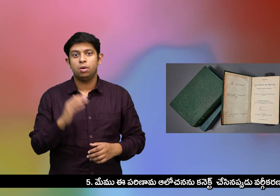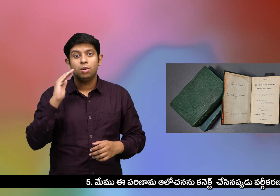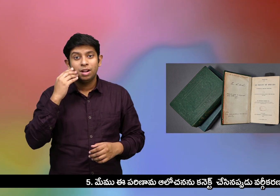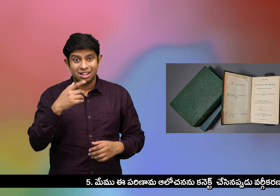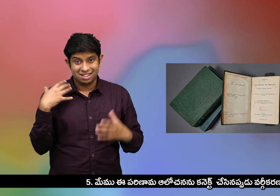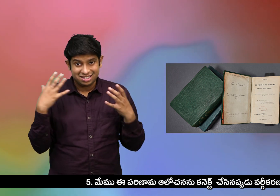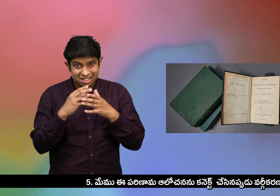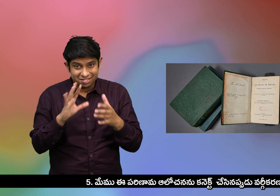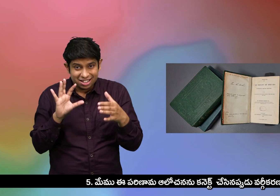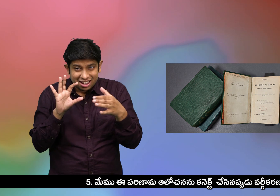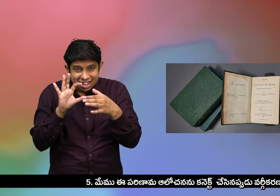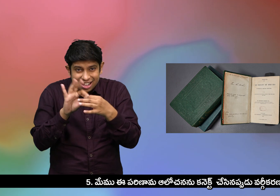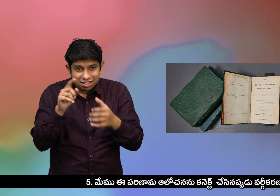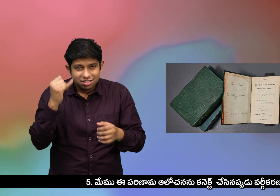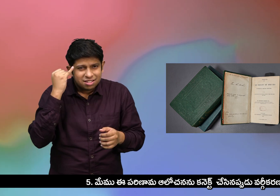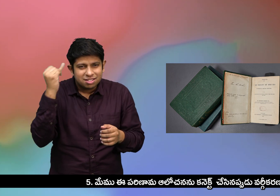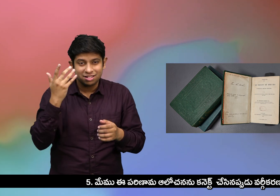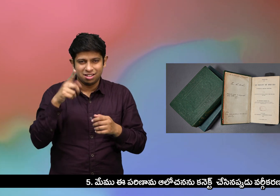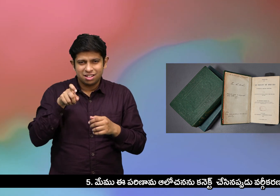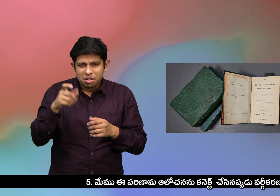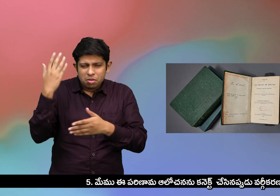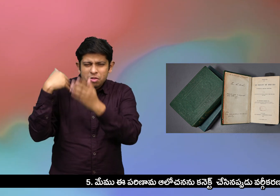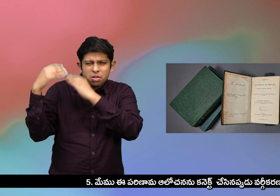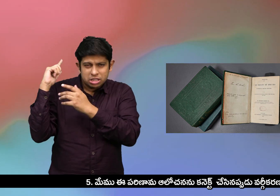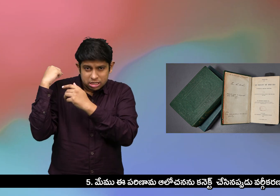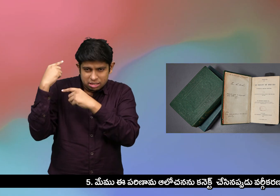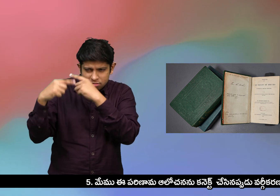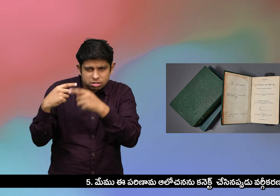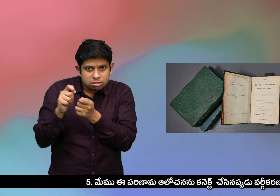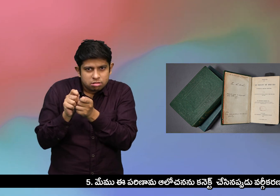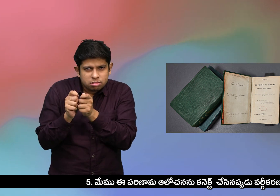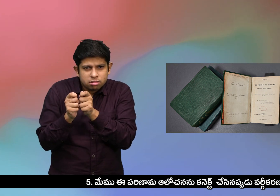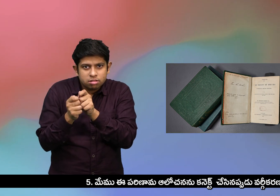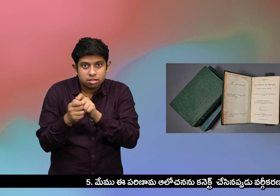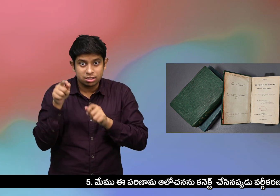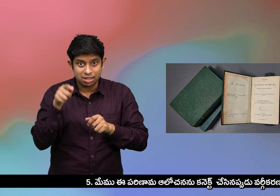5. మేము ఈ పరిణామ ఆలోచనను కనెక్ట్ చేసినప్పుడు వర్గీకరణ